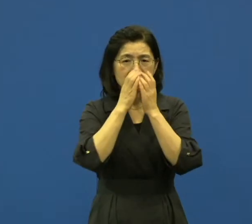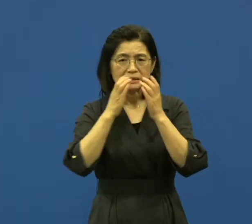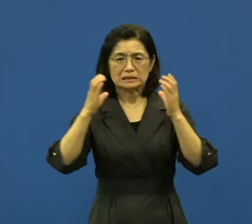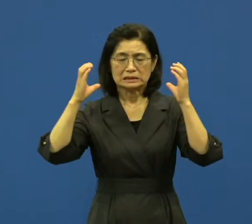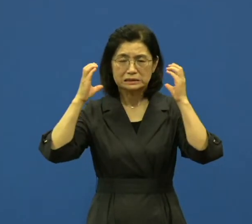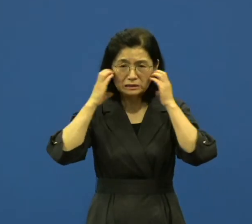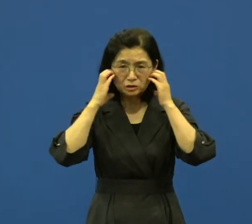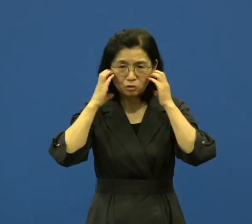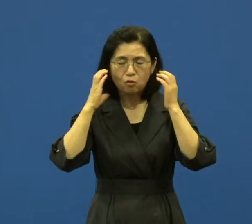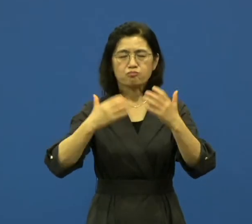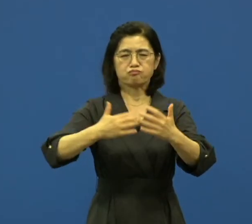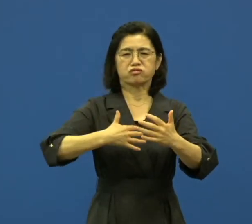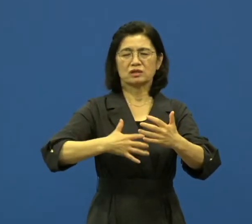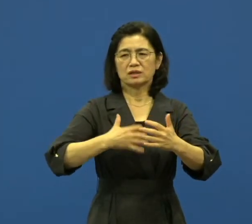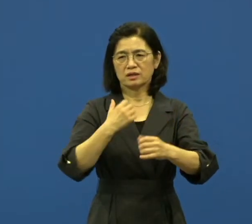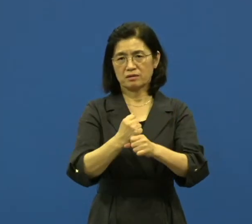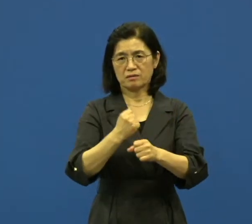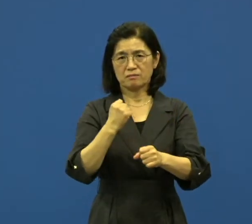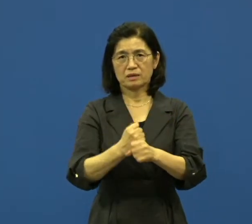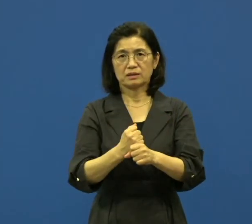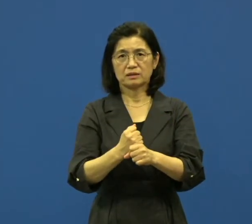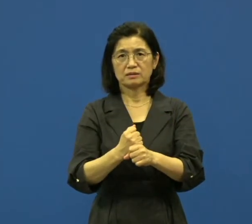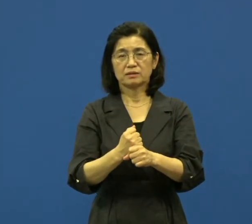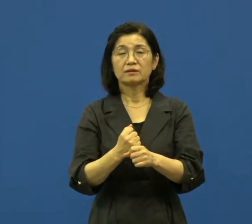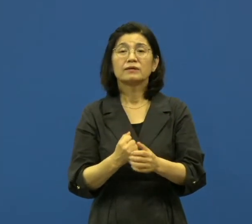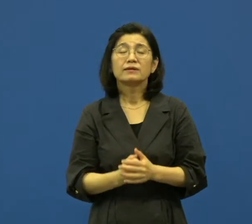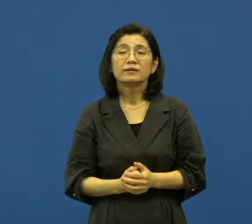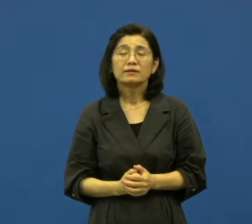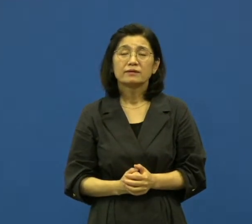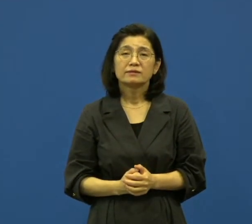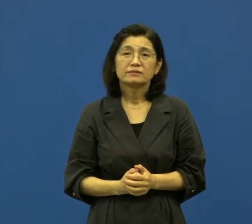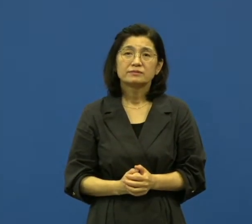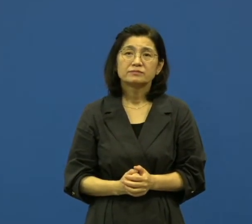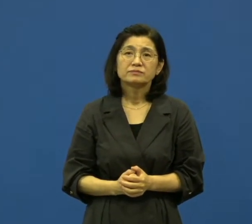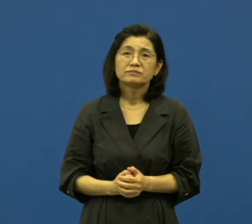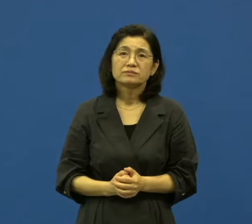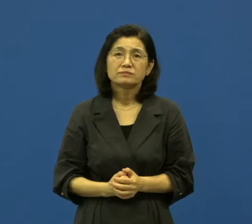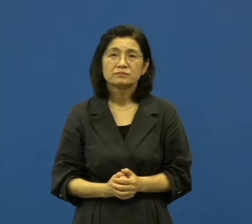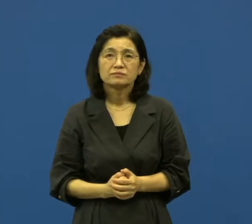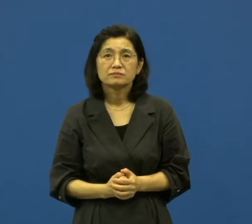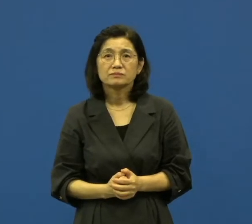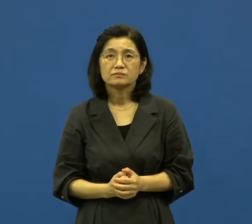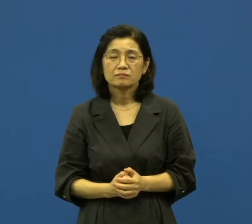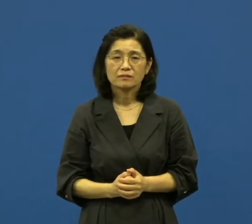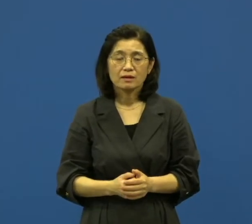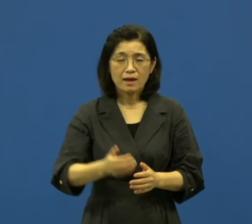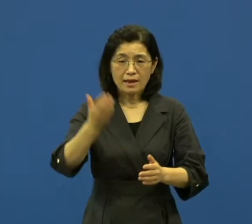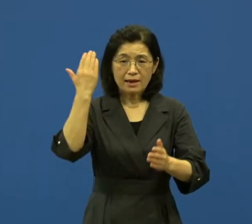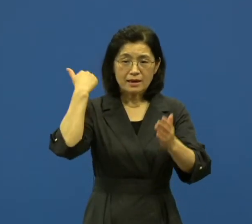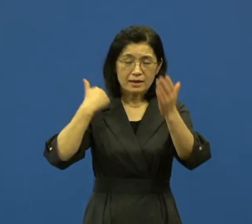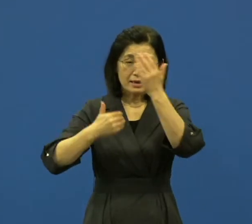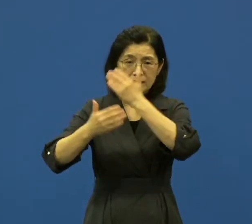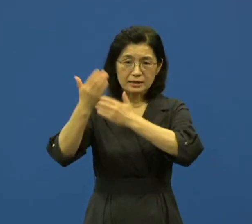그리고 이 우리의 모든 구조 자체를 일반적으로 돌아가던 그런 구조가 다 깨어져 버렸어요.